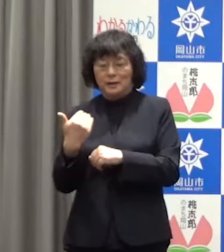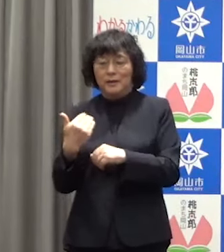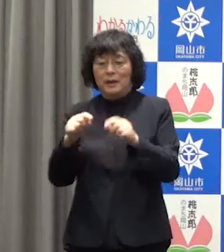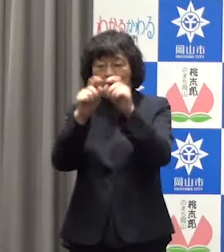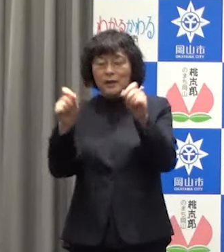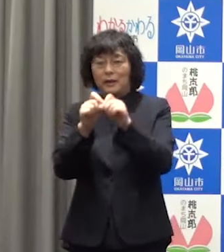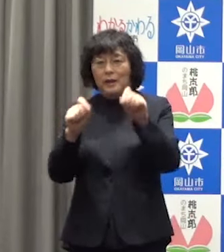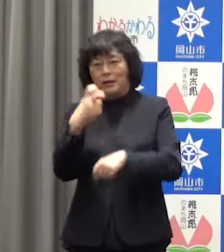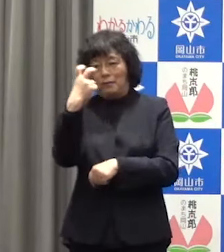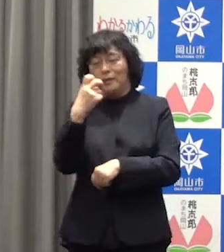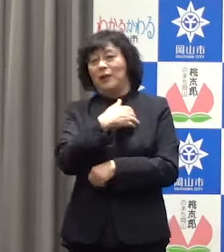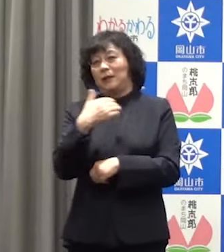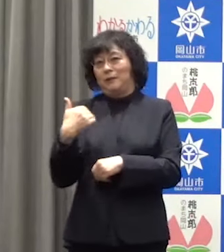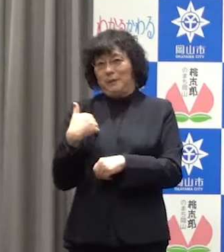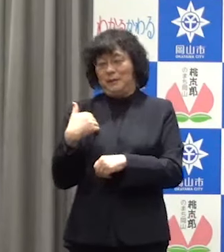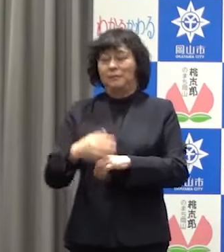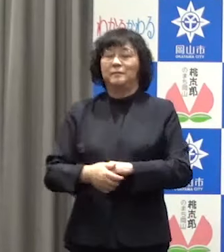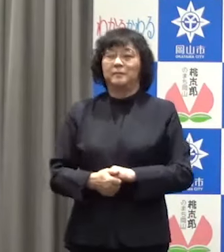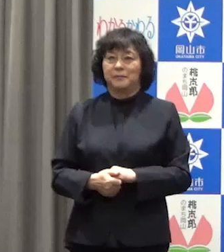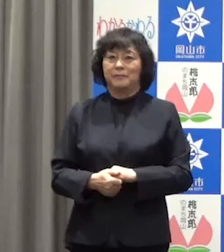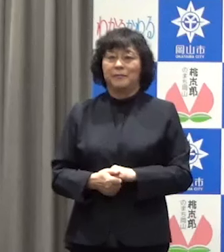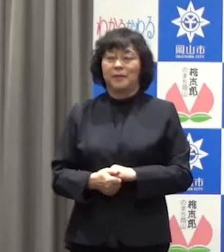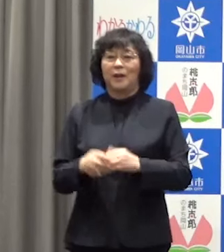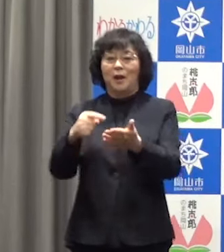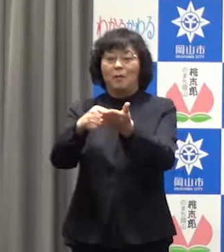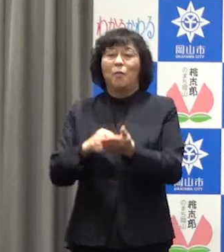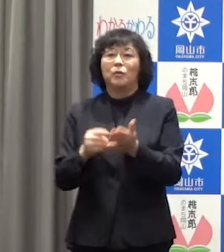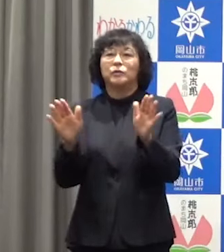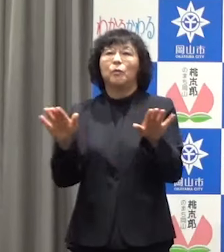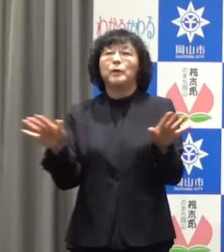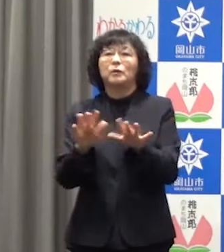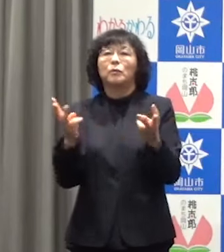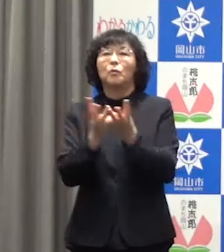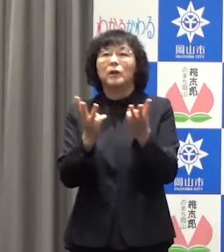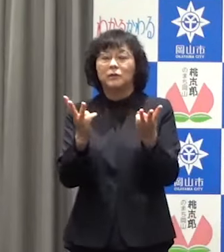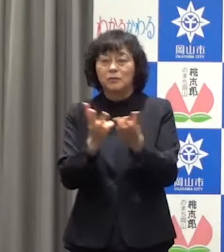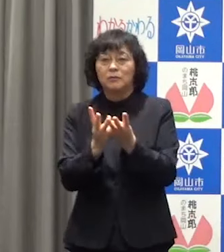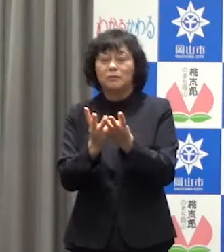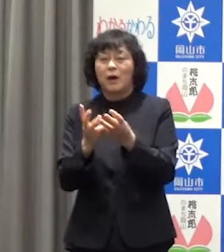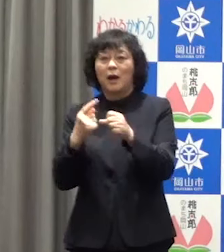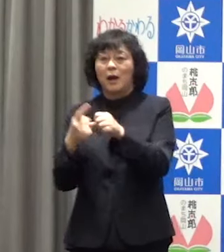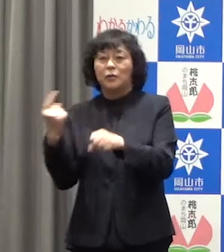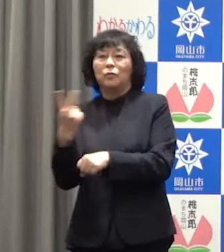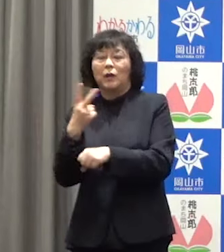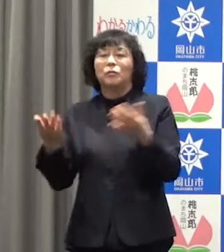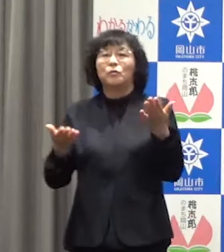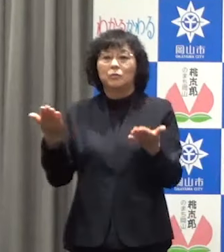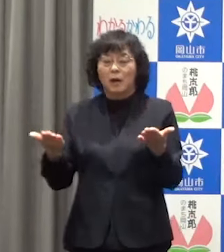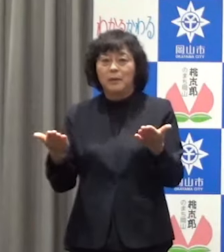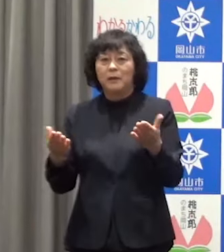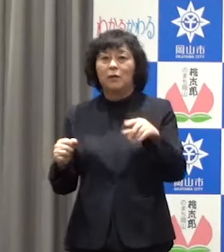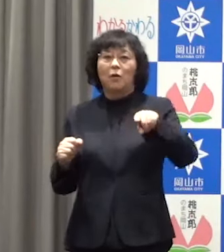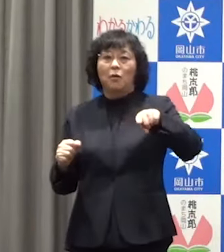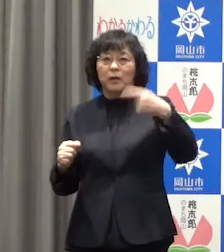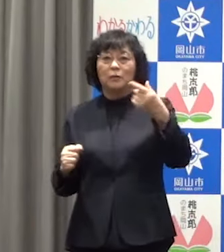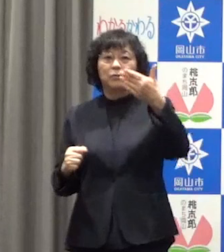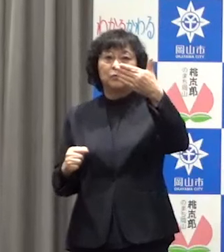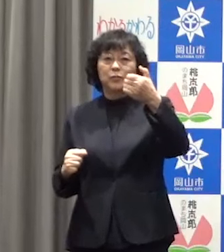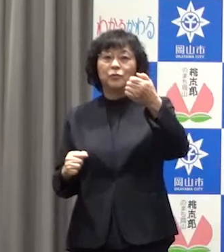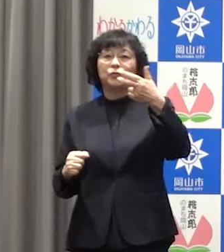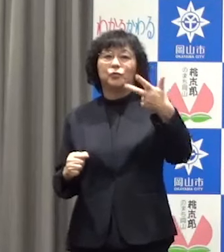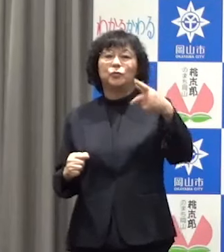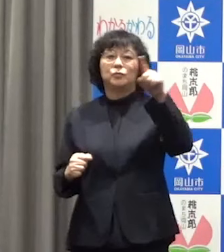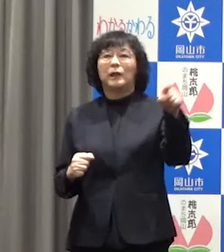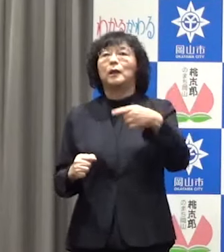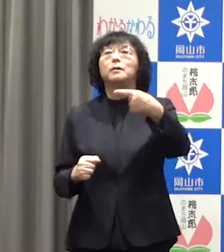。申し込み児童数は令和5年度と比べ197人の減少となっ